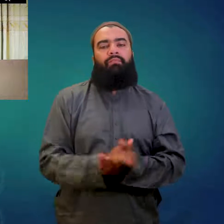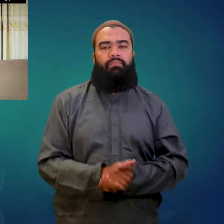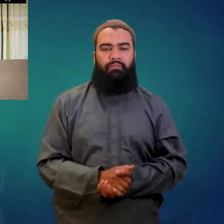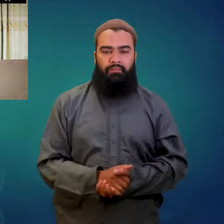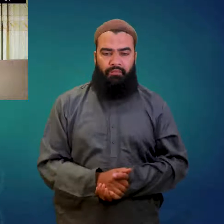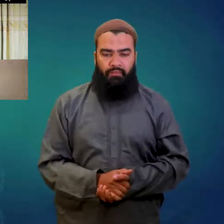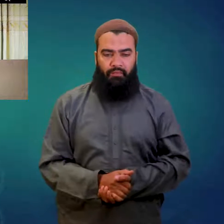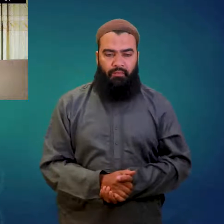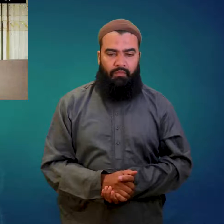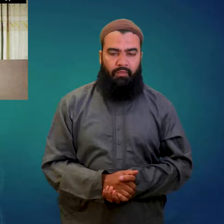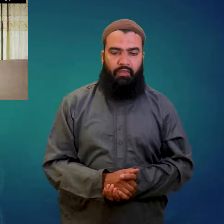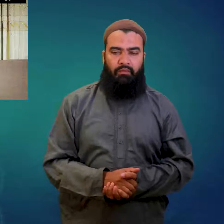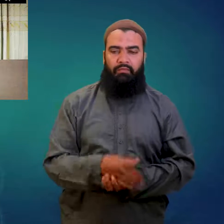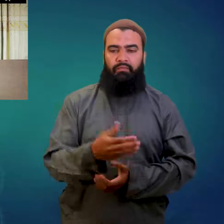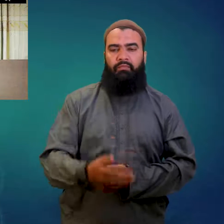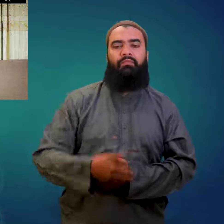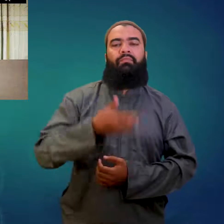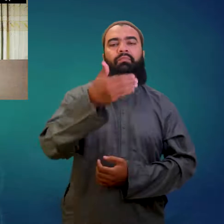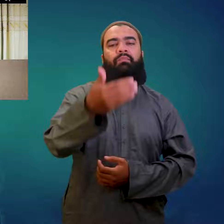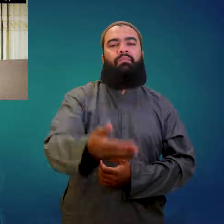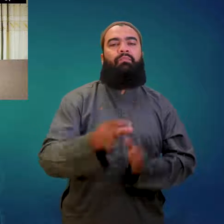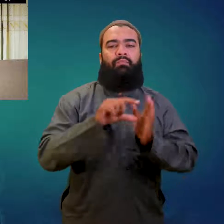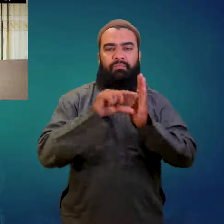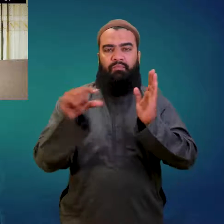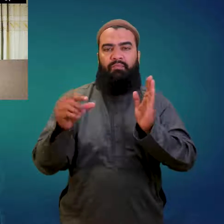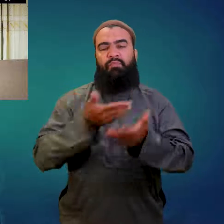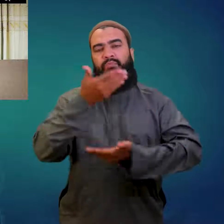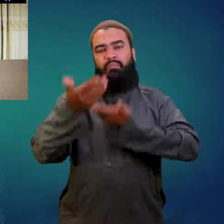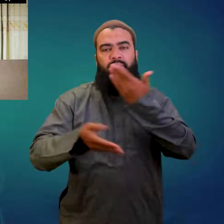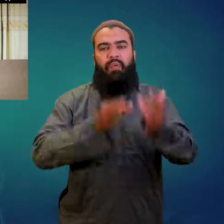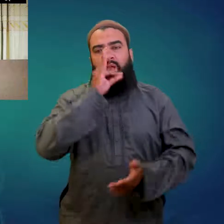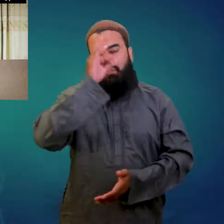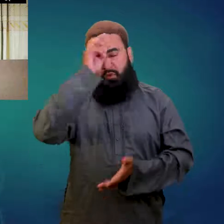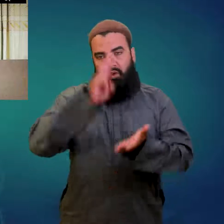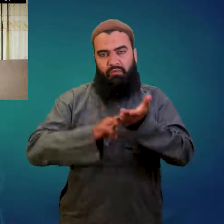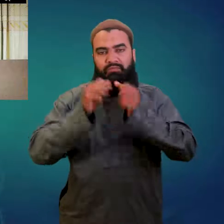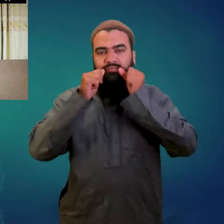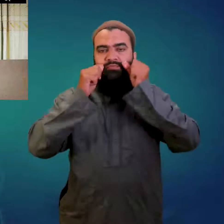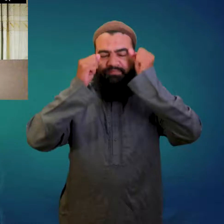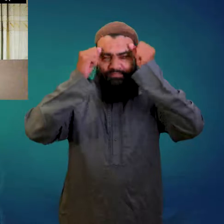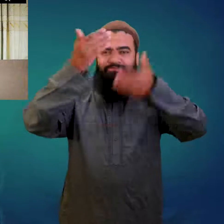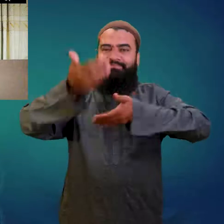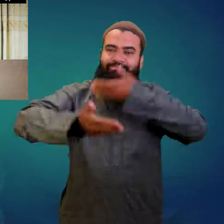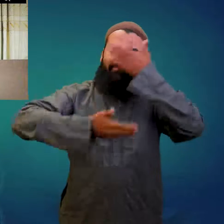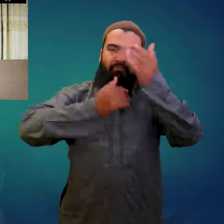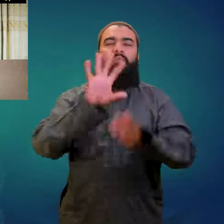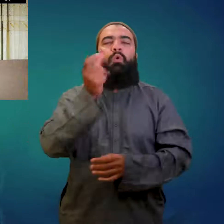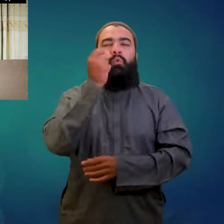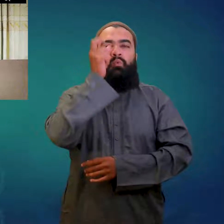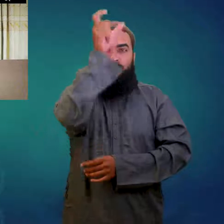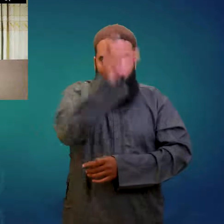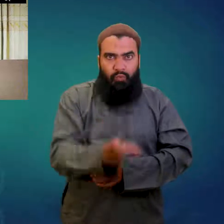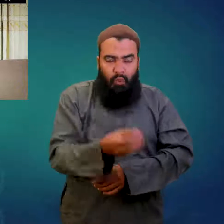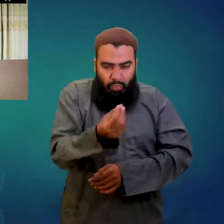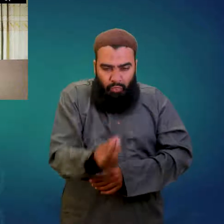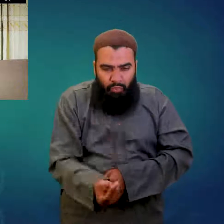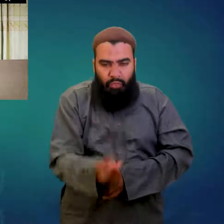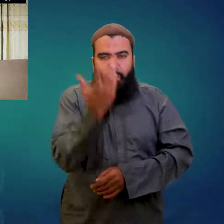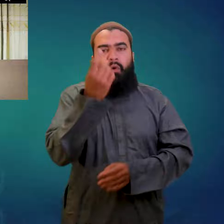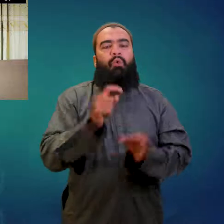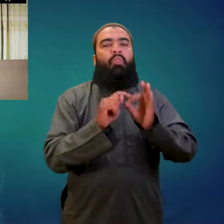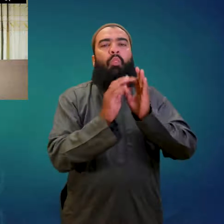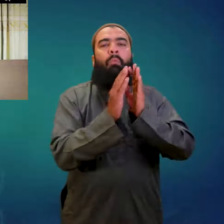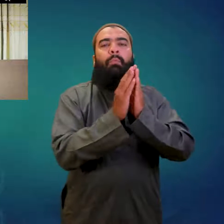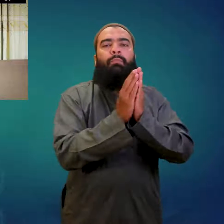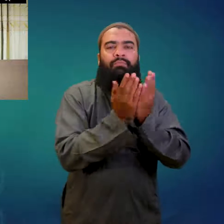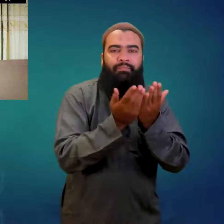سورہ حشر کی آخری آیات کی فضائل۔ آپ صلی اللہ علیہ وسلم نے فرمایا، جو شخص صبح کے وقت